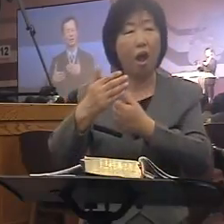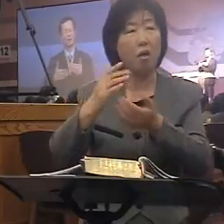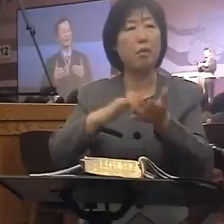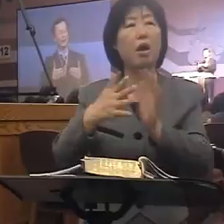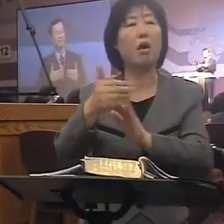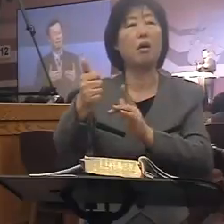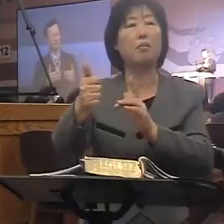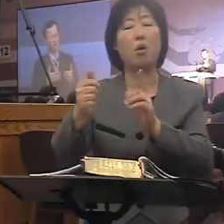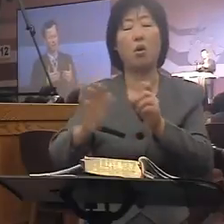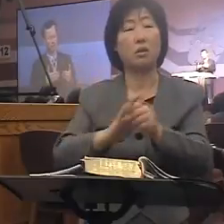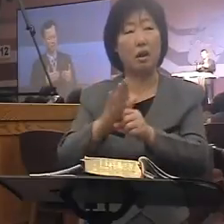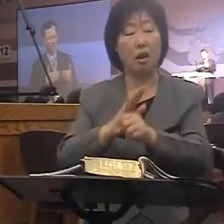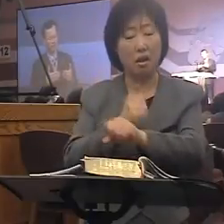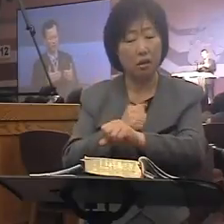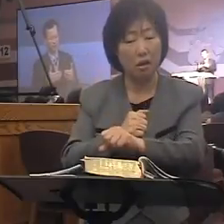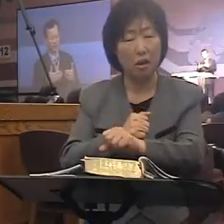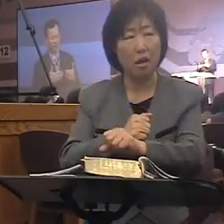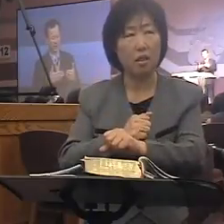단둘이 자리입니다.